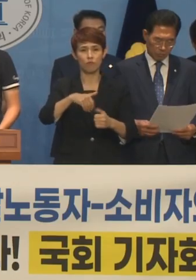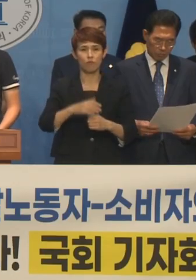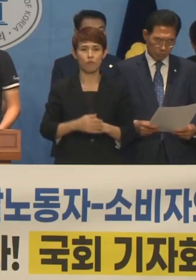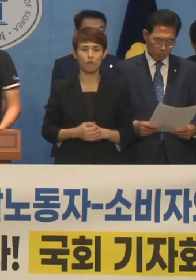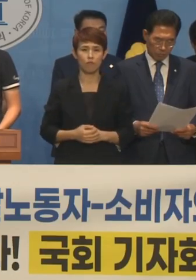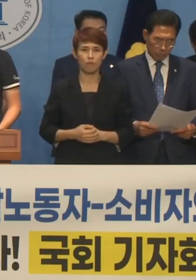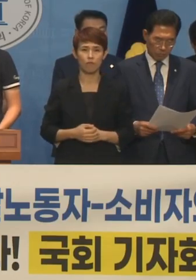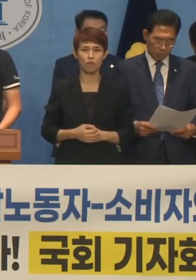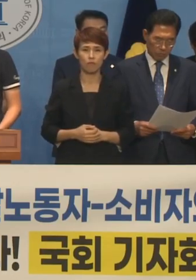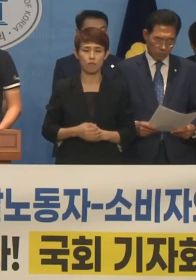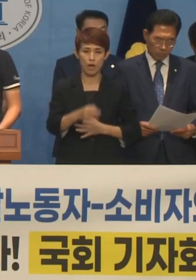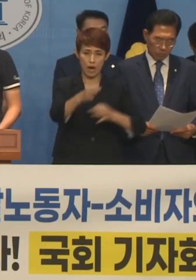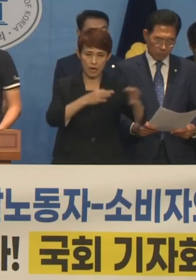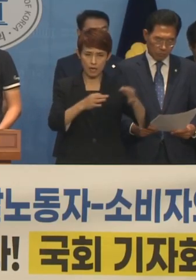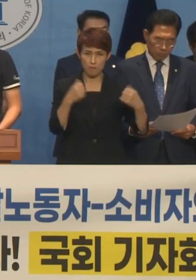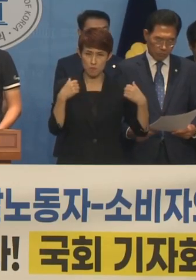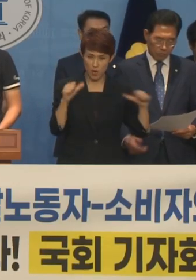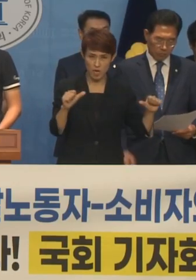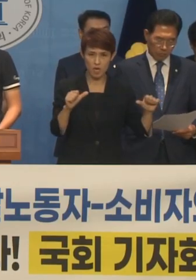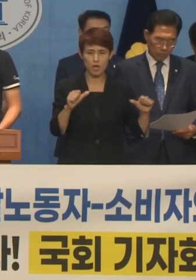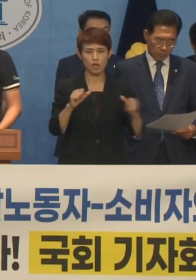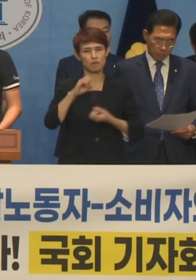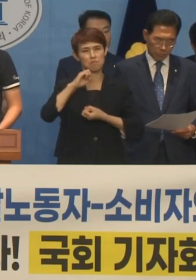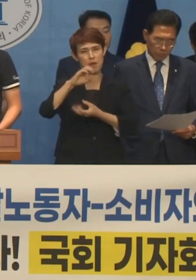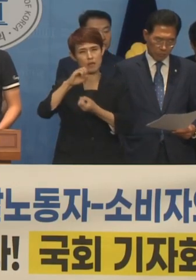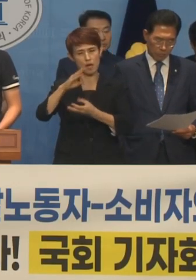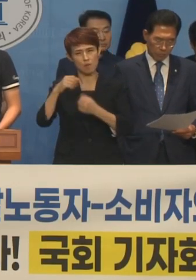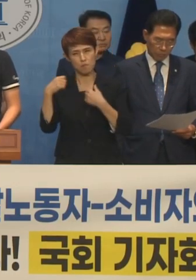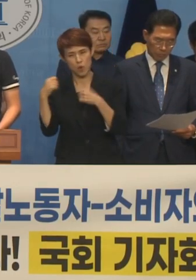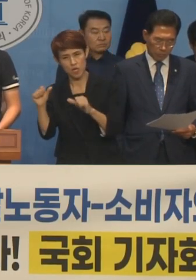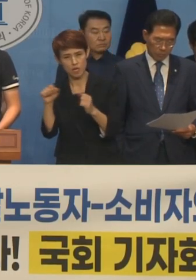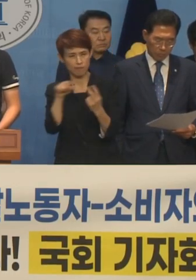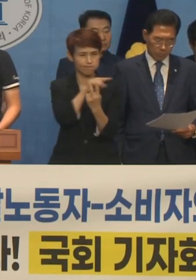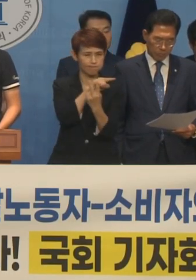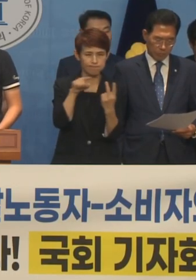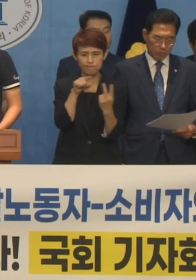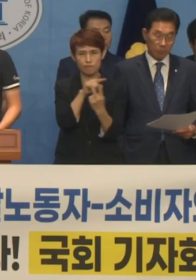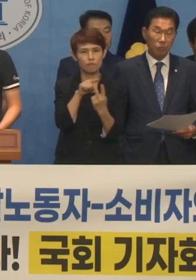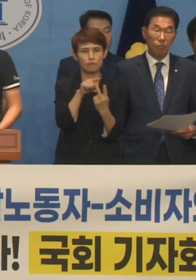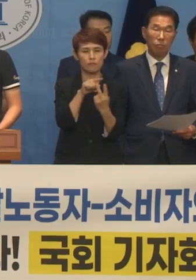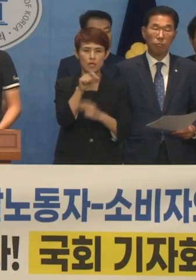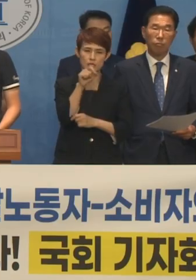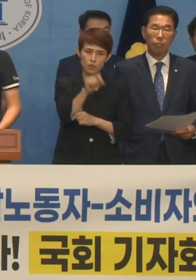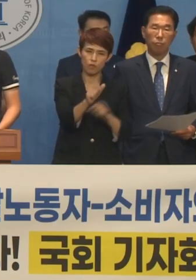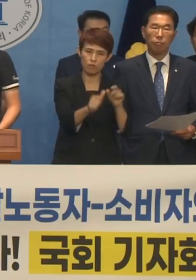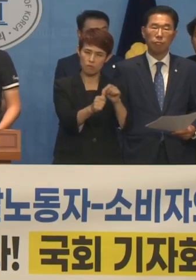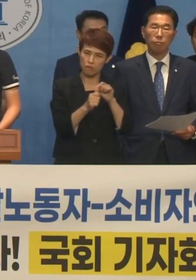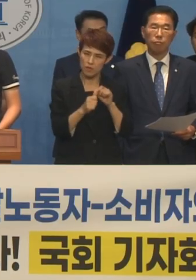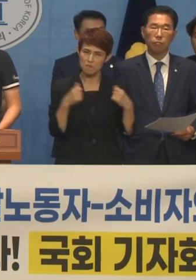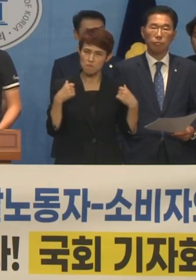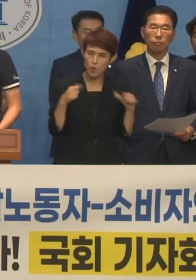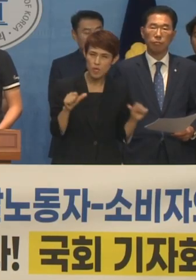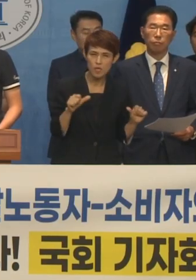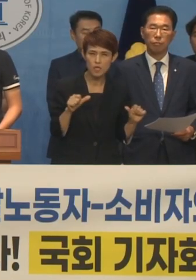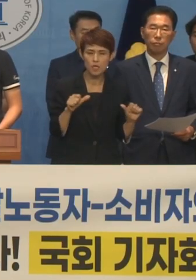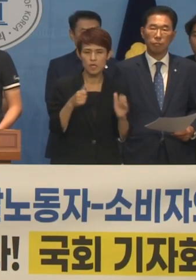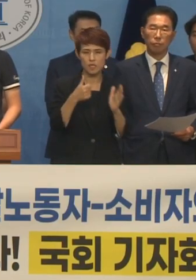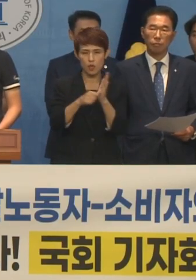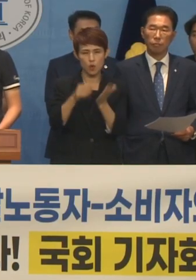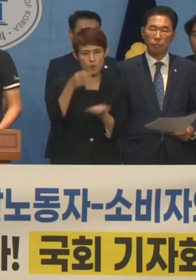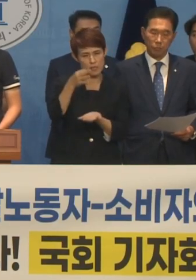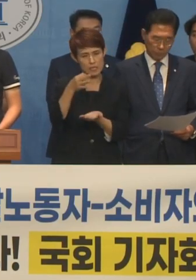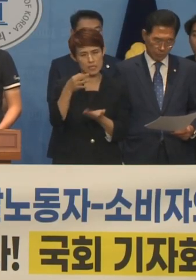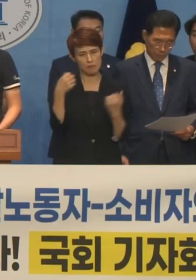포기를 하든 가게 배달과 배민 배달 중에 하나를 포기하든 직원 고용을 포기를 하든 재료비를